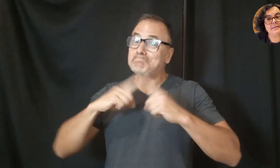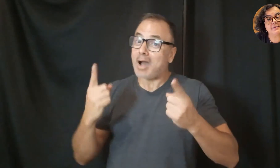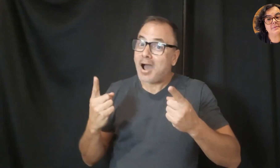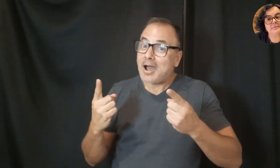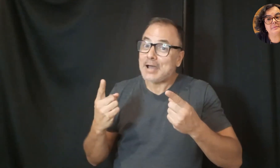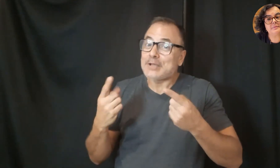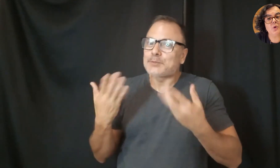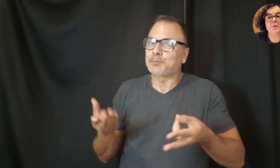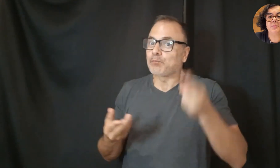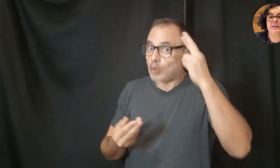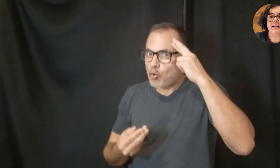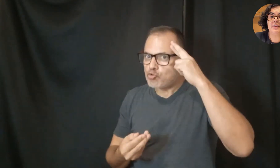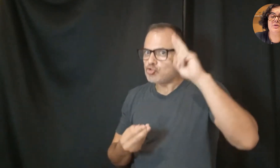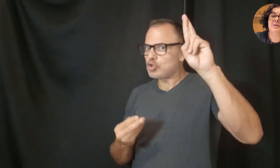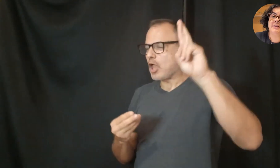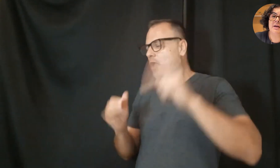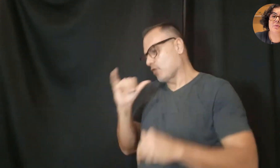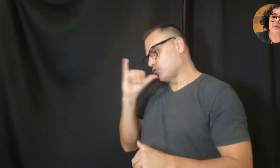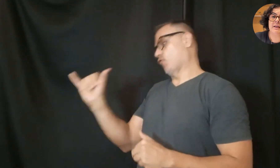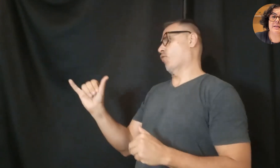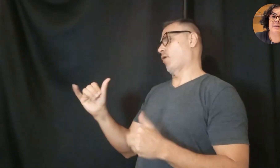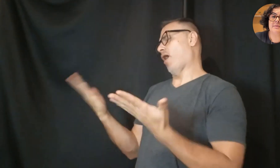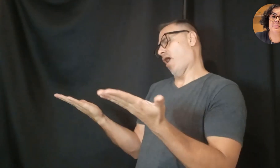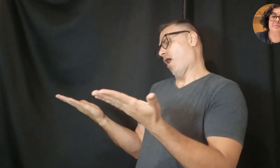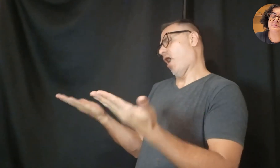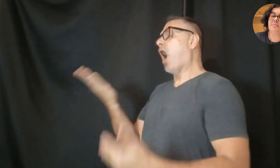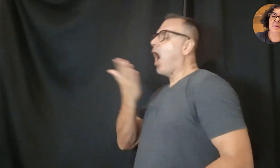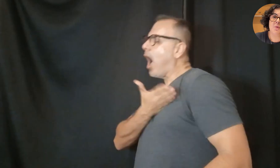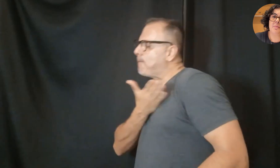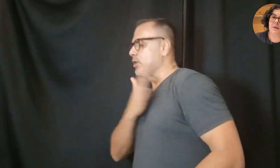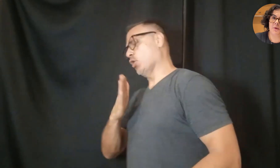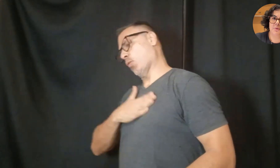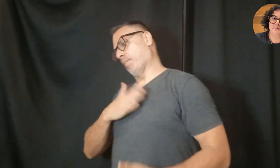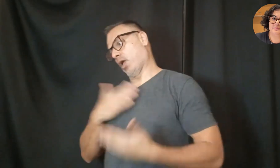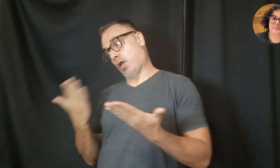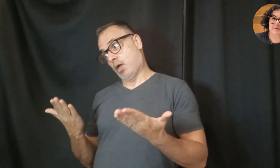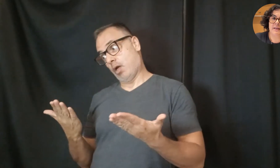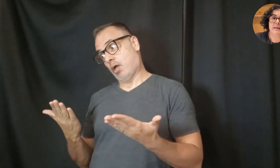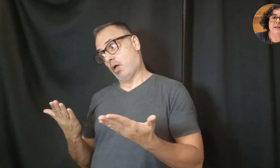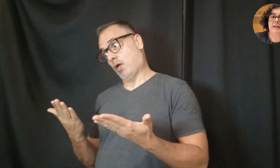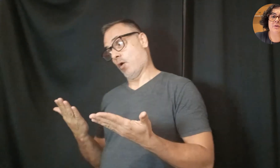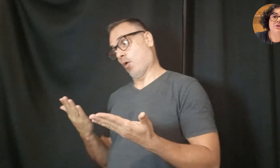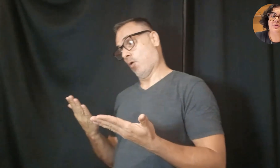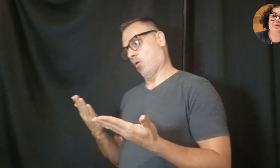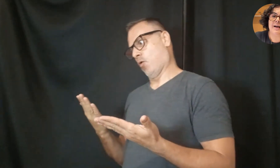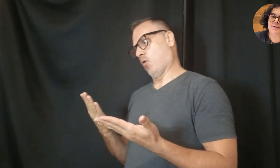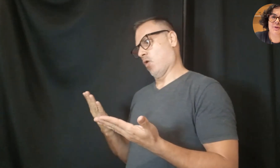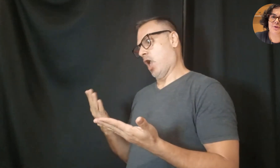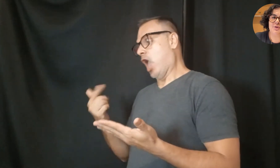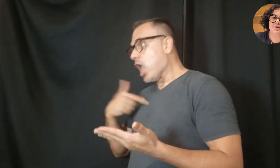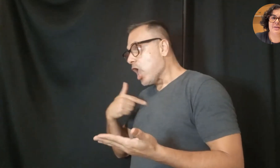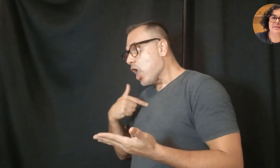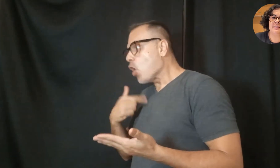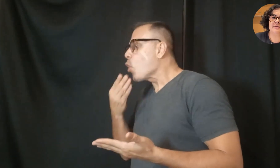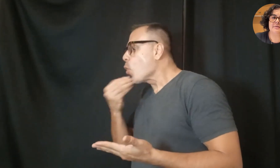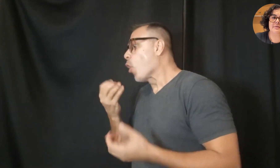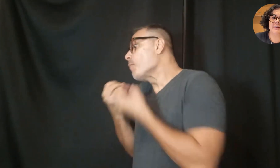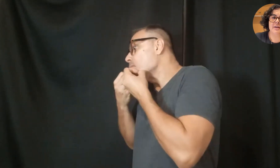Mas o proprietário disse a um deles: Meu amigo, não te faço injustiça.